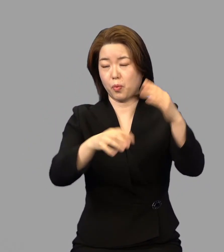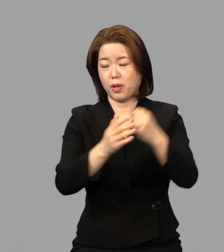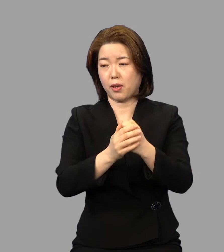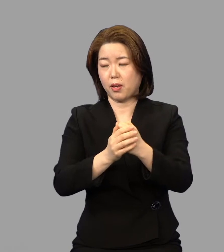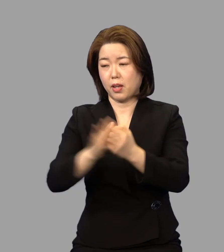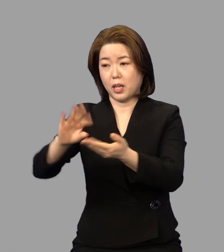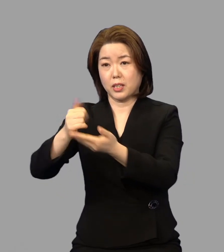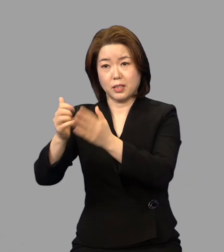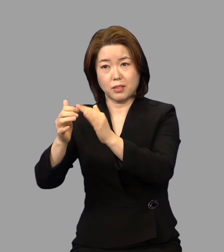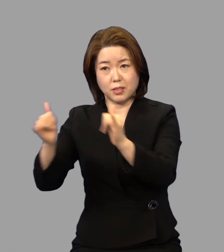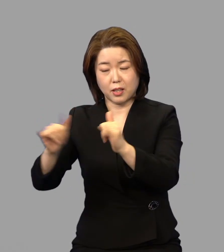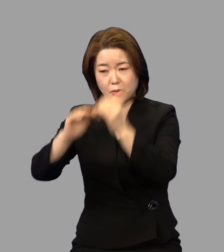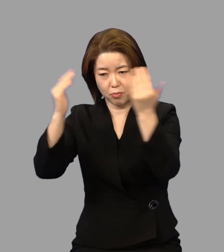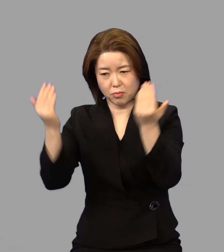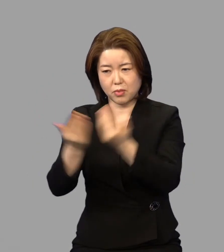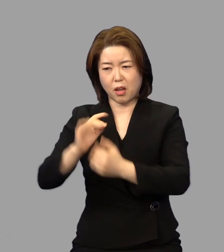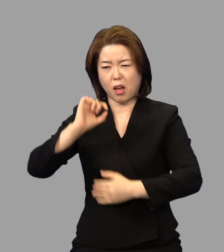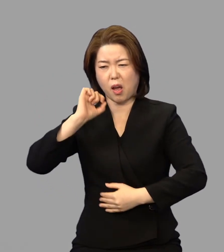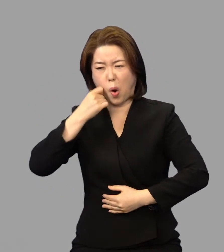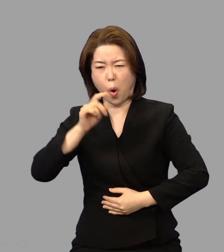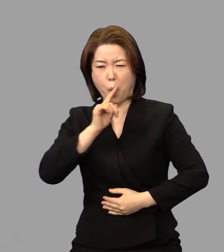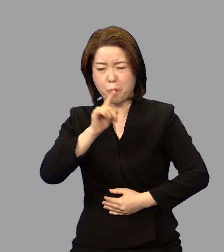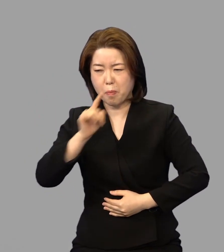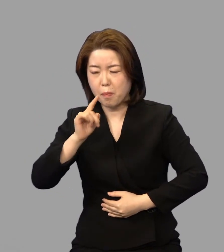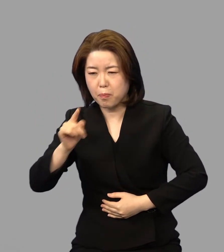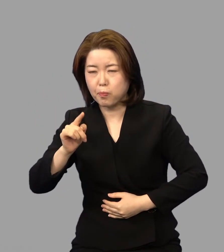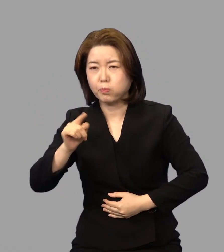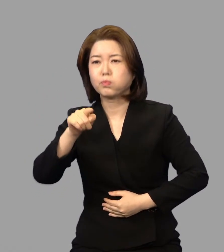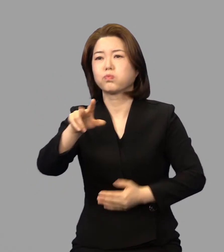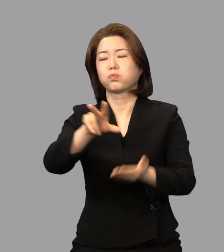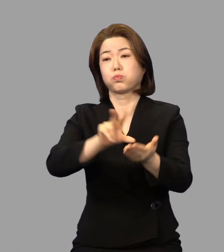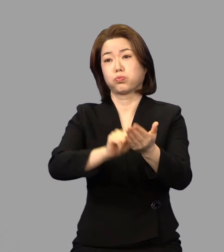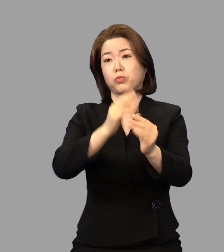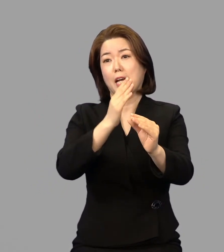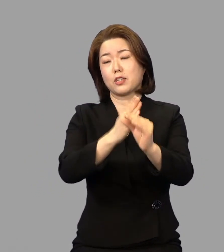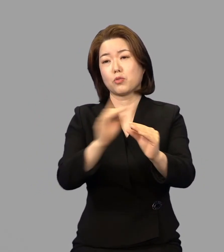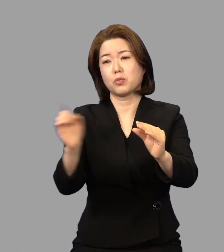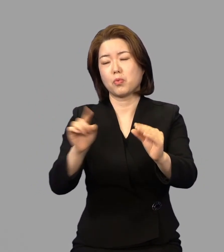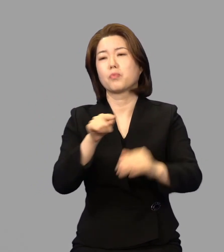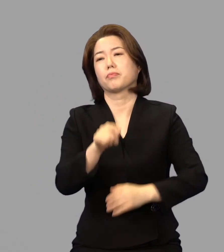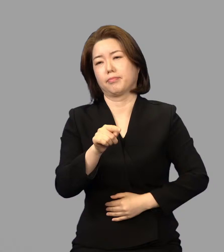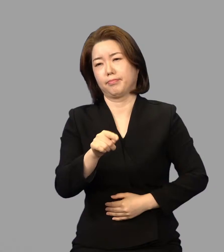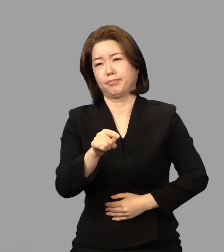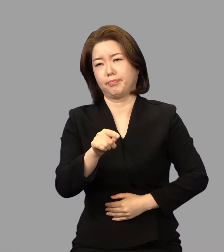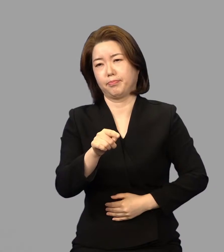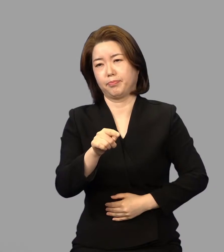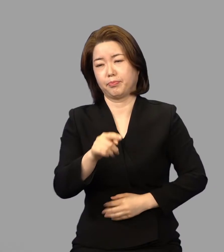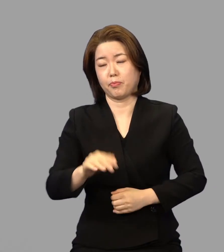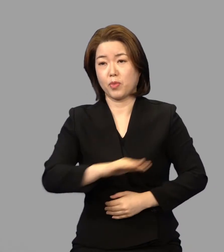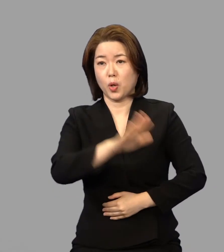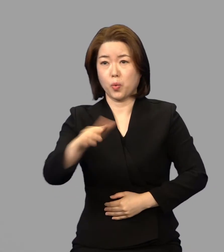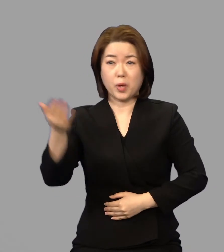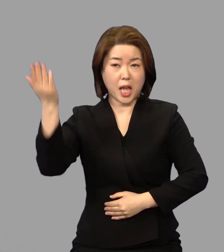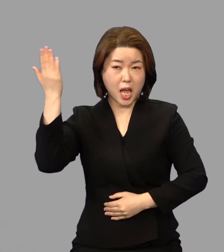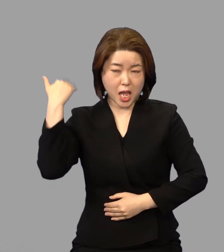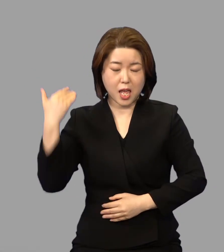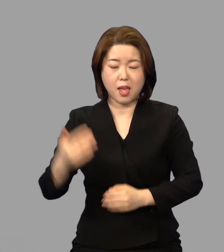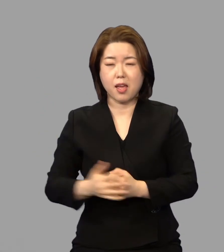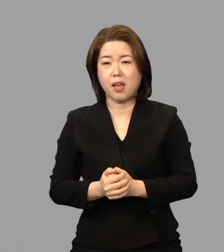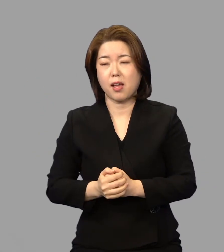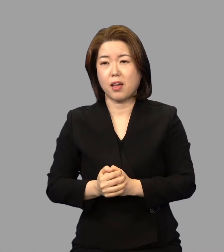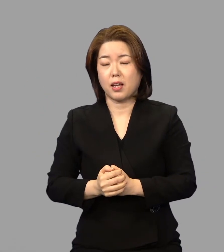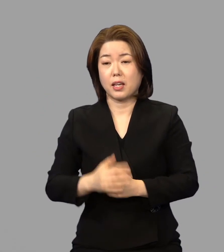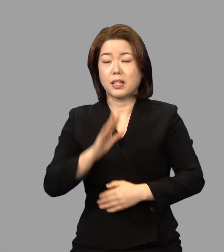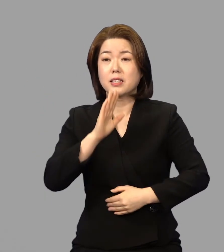다 어렵다고 말하는 그 문제의 핵심이 바로 이것입니다. 우리가 그동안에